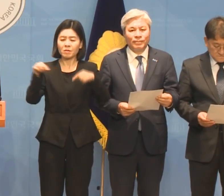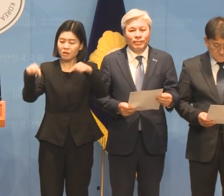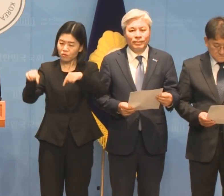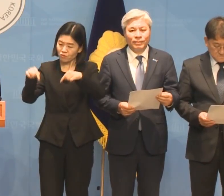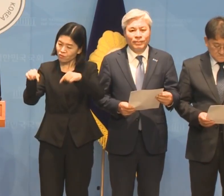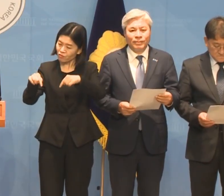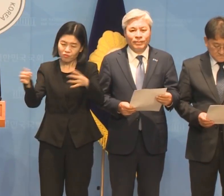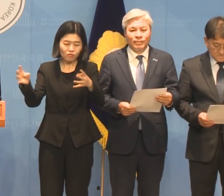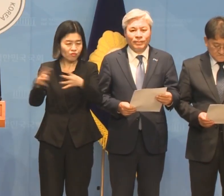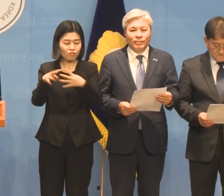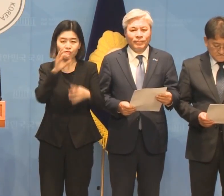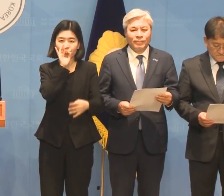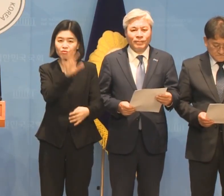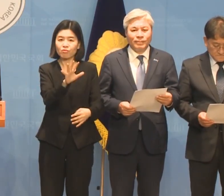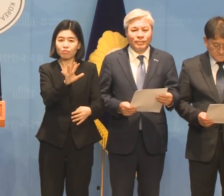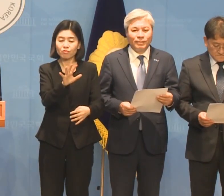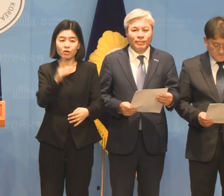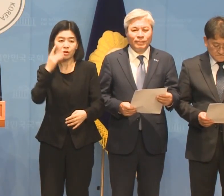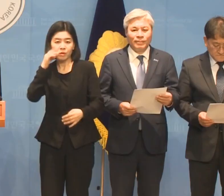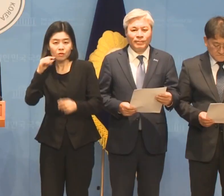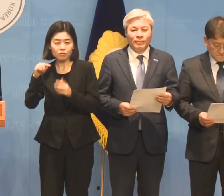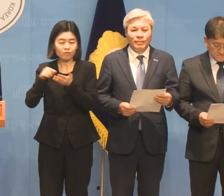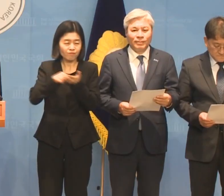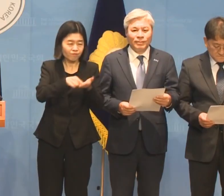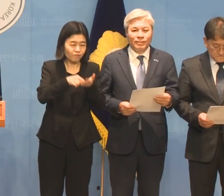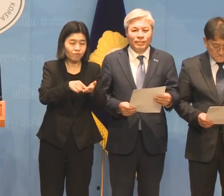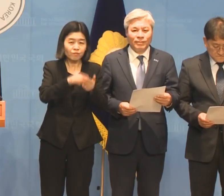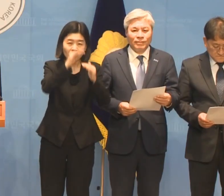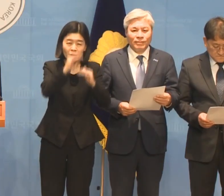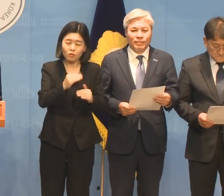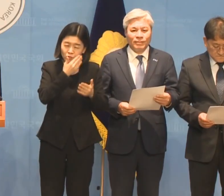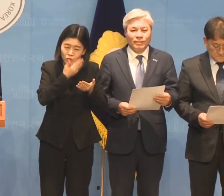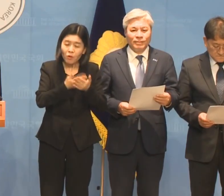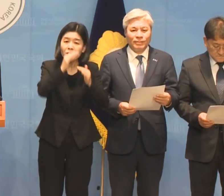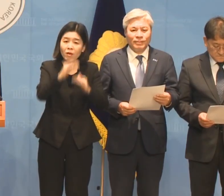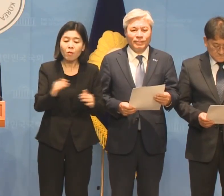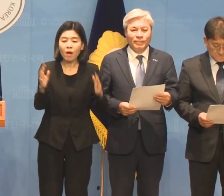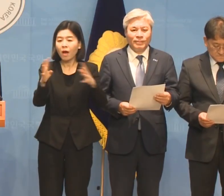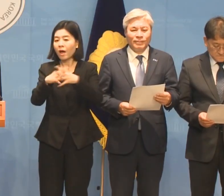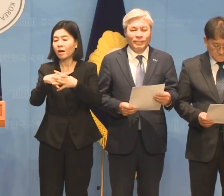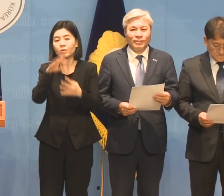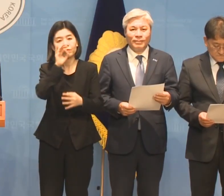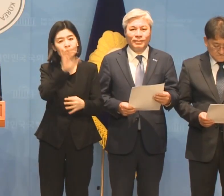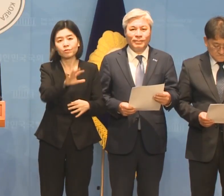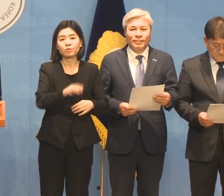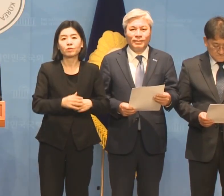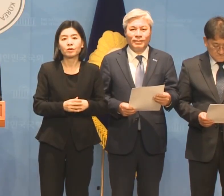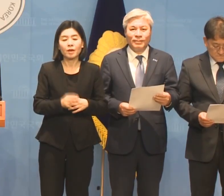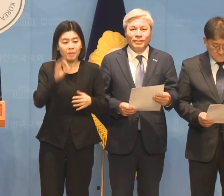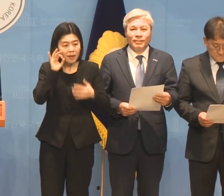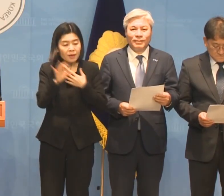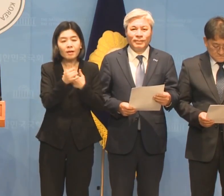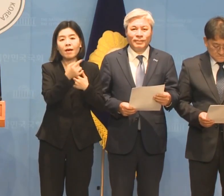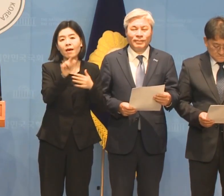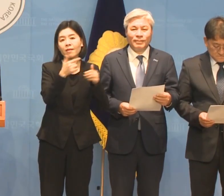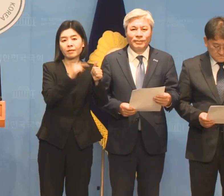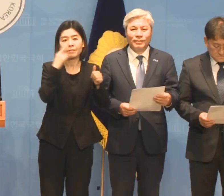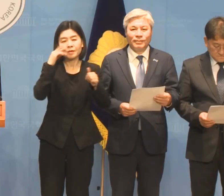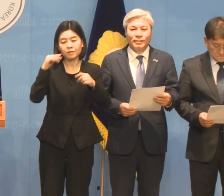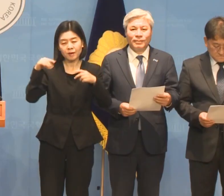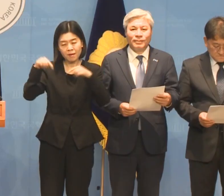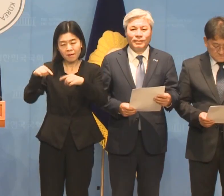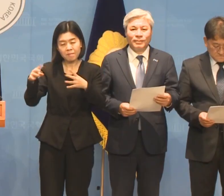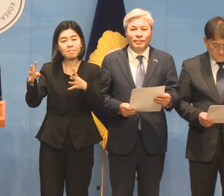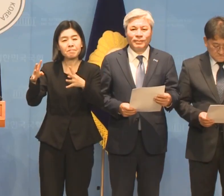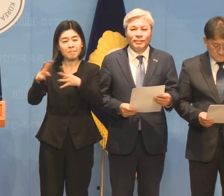없습니다. 미국이 제기하는 주요 사안에 합의할 수도 없습니다. 만약 한 씨가 미국과 협정을 맺고